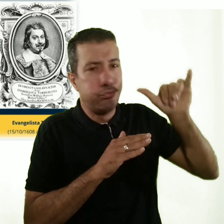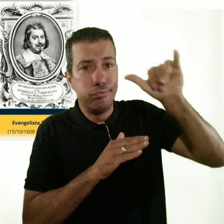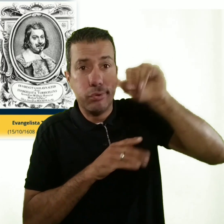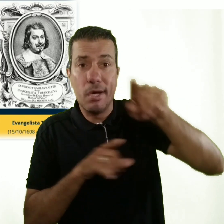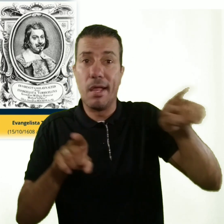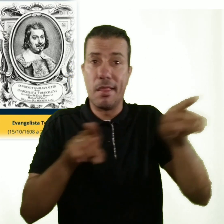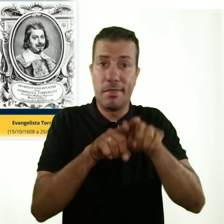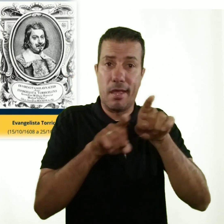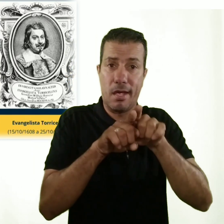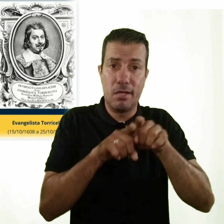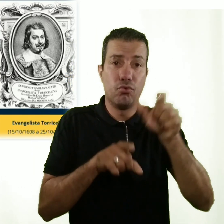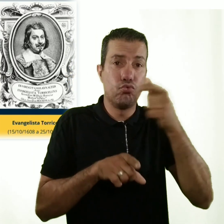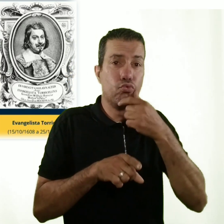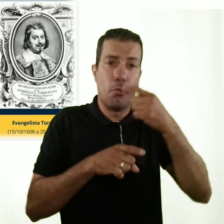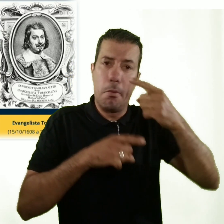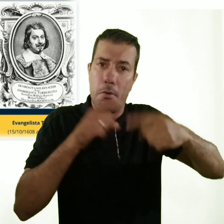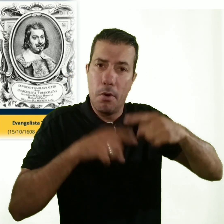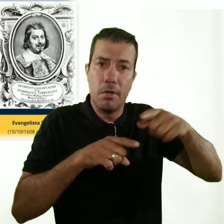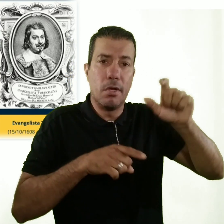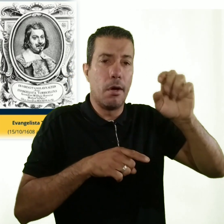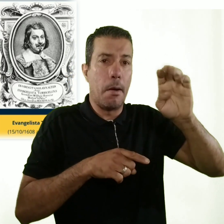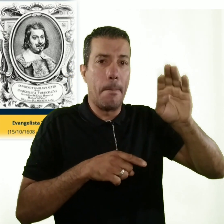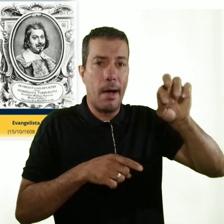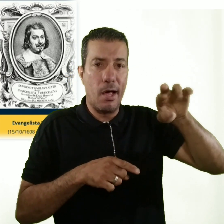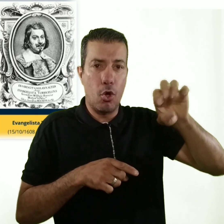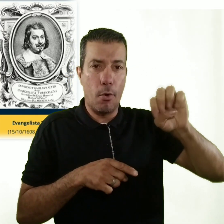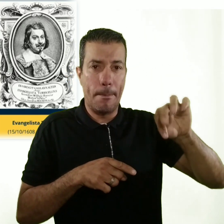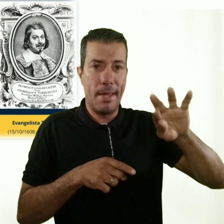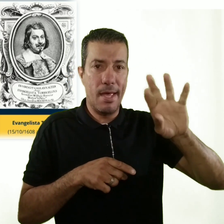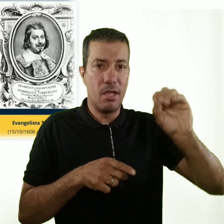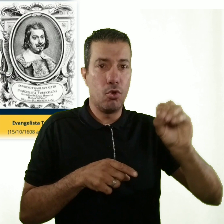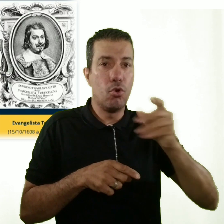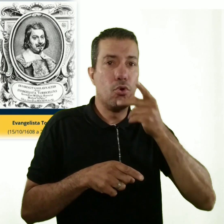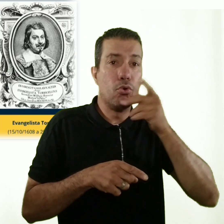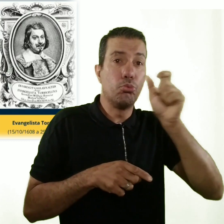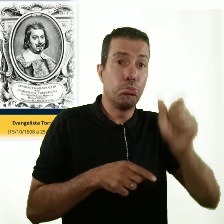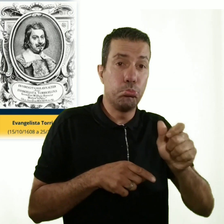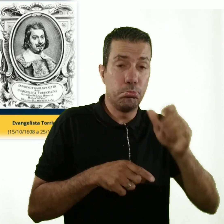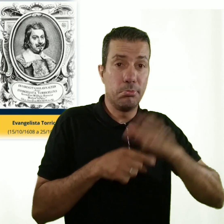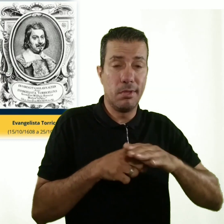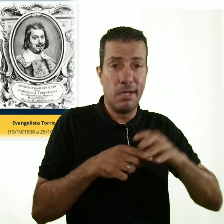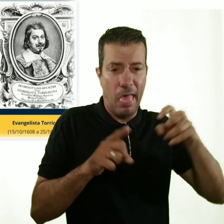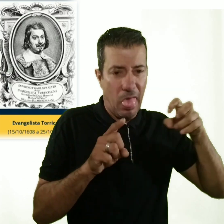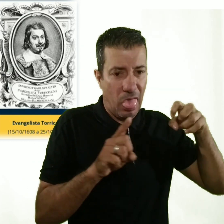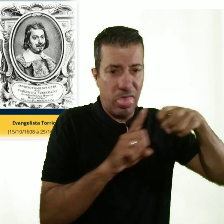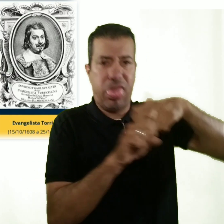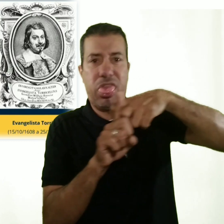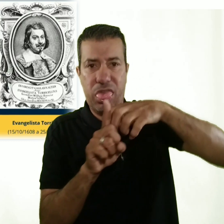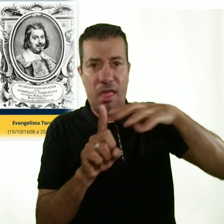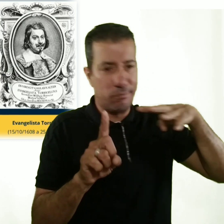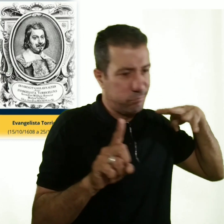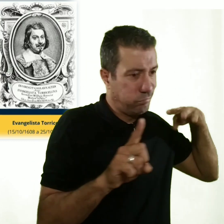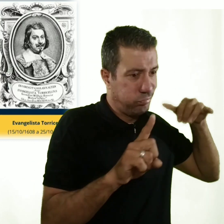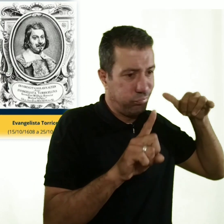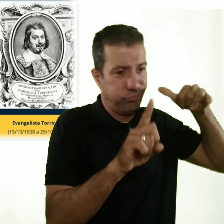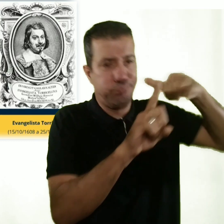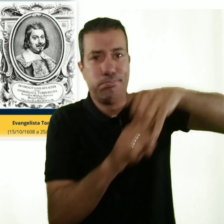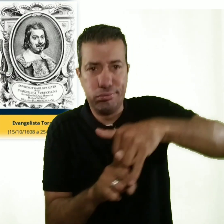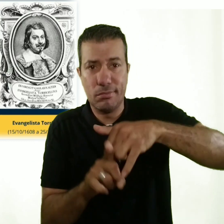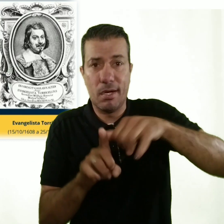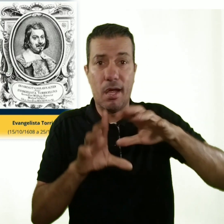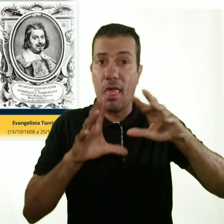hoje. Porque quando cai, já falei, acidentes são evitados, os voos